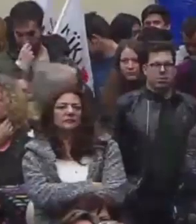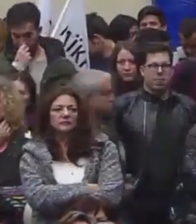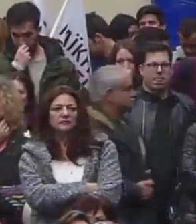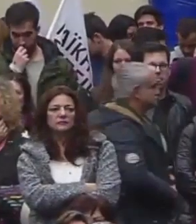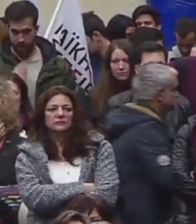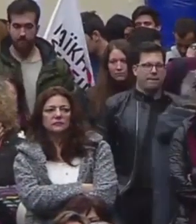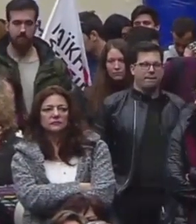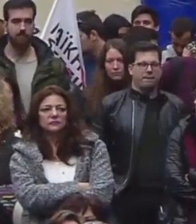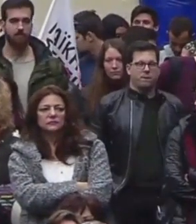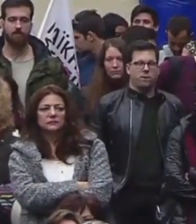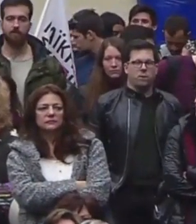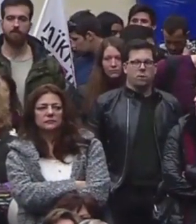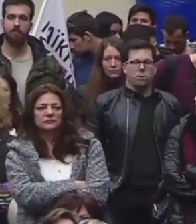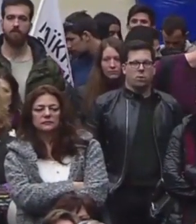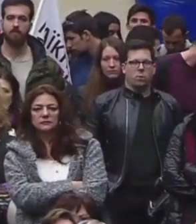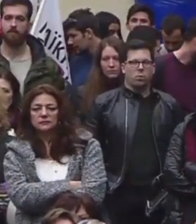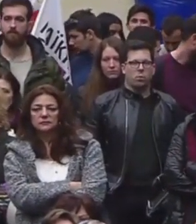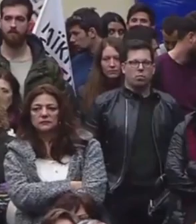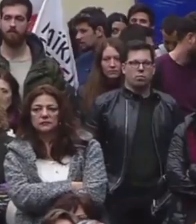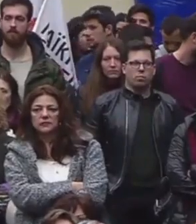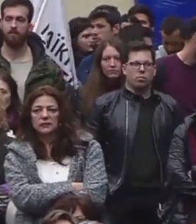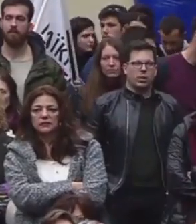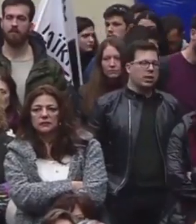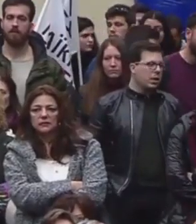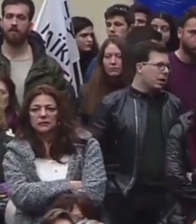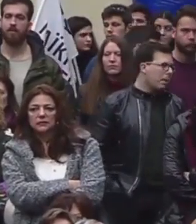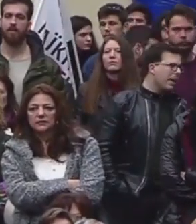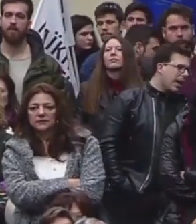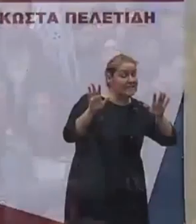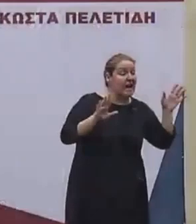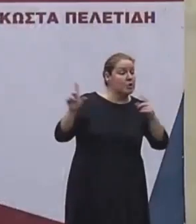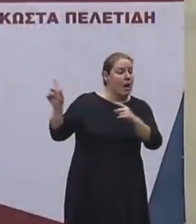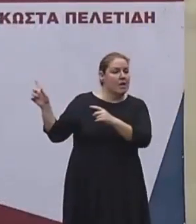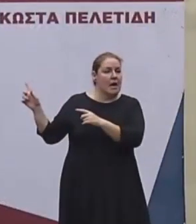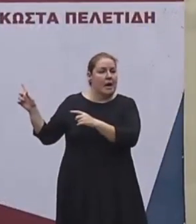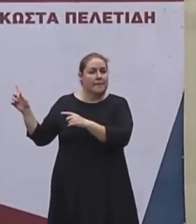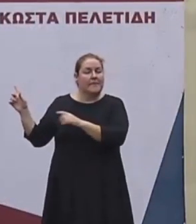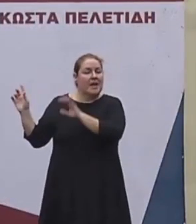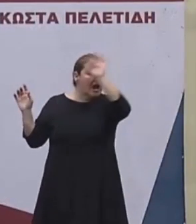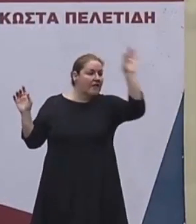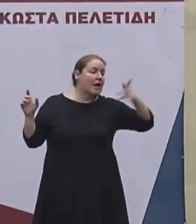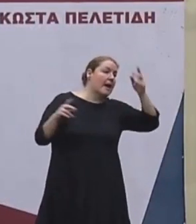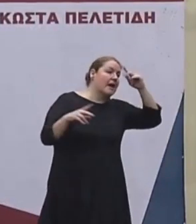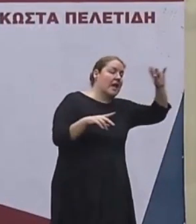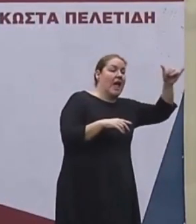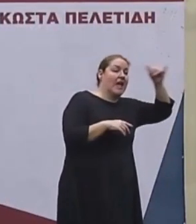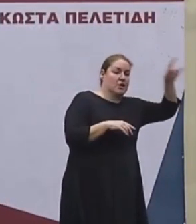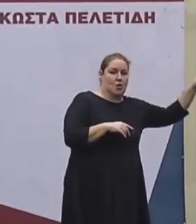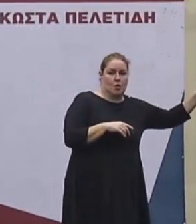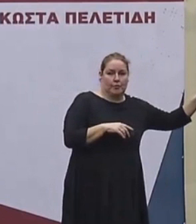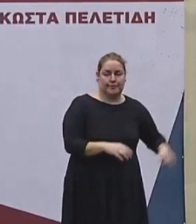σημαντική συμβολή θα έχει ο προαστιακός που πρέπει να ξεκινά από την Κάτω Αχαγιά και να φτάνει μέχρι το Αίγιο.